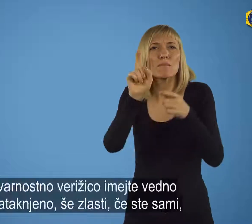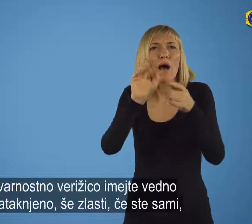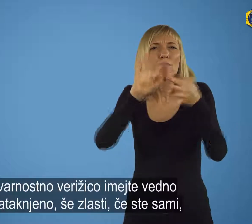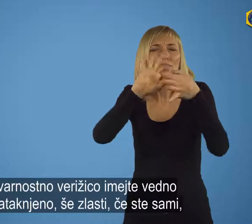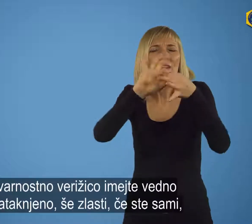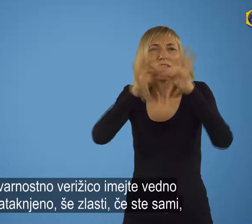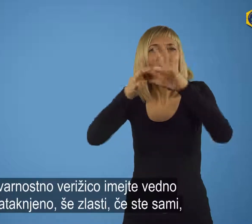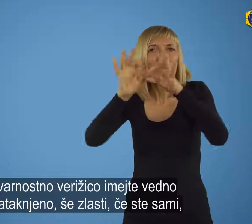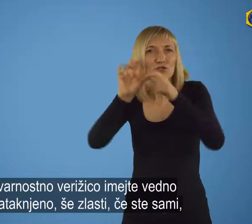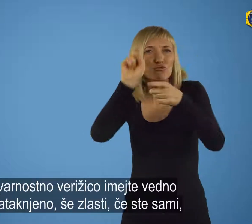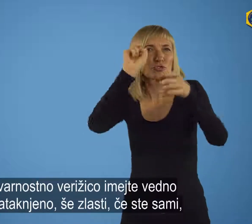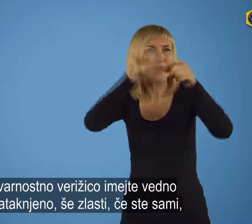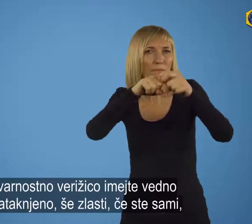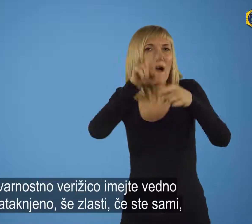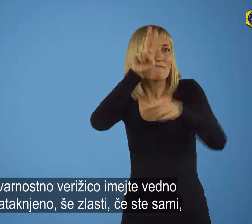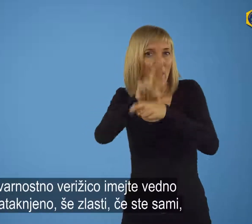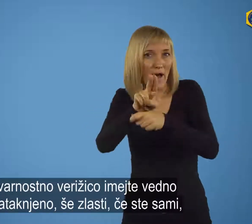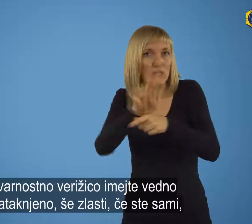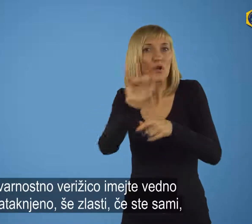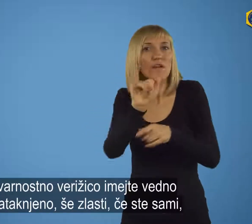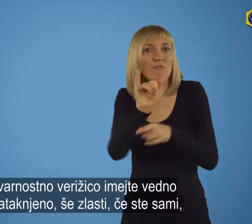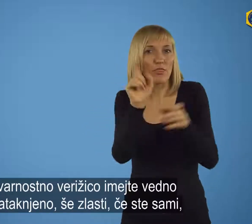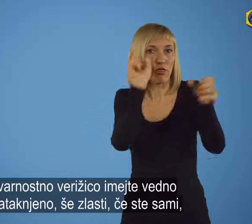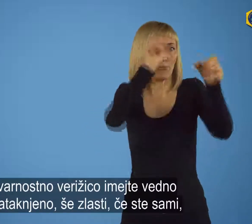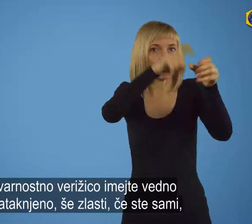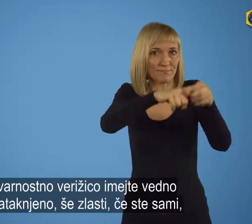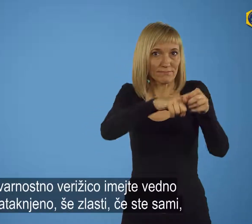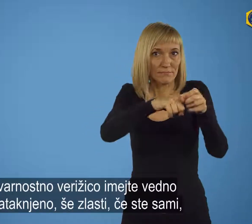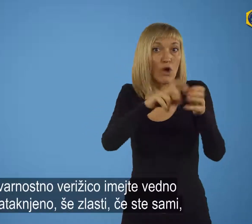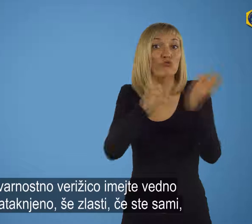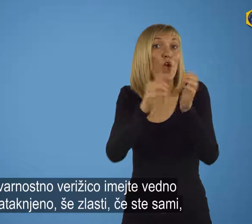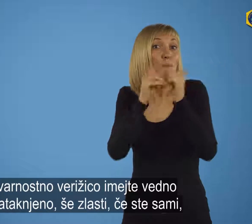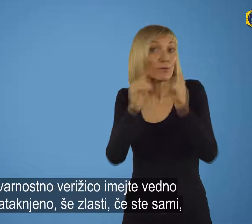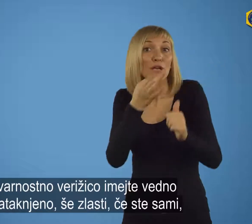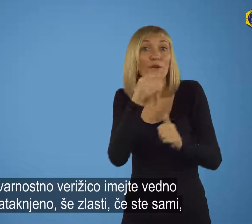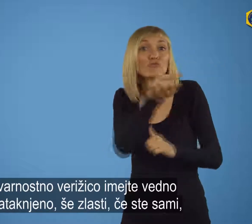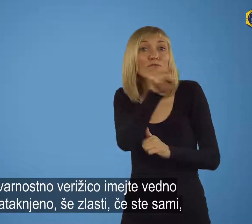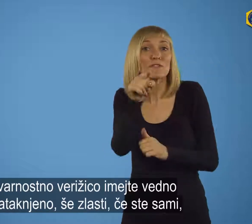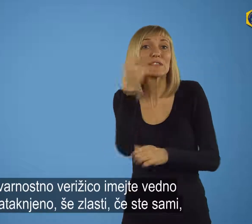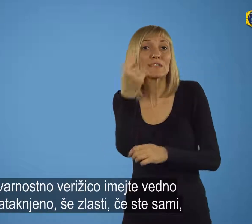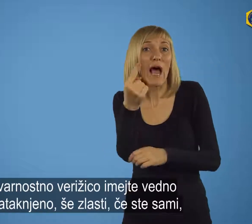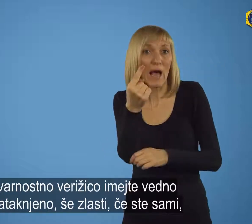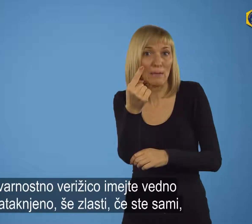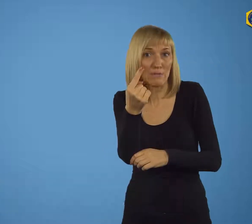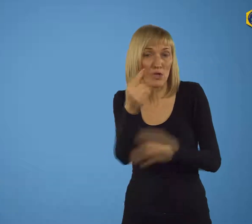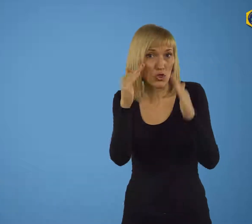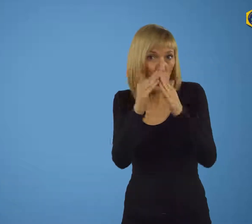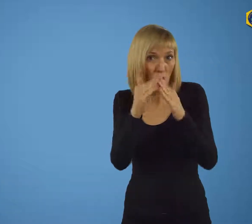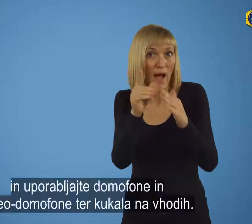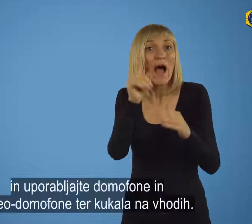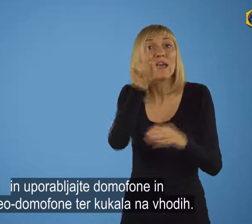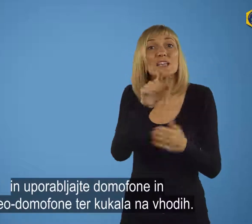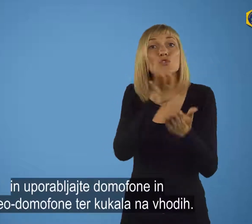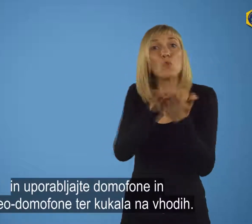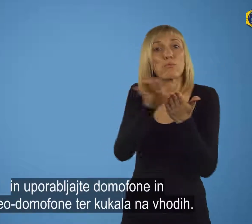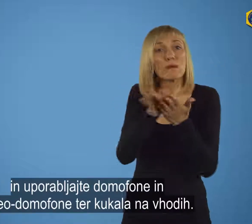še zlasti, če ste sami in uporabljajte domofone in videodomofone ter kukala na vhodih.